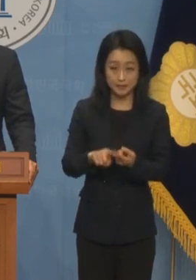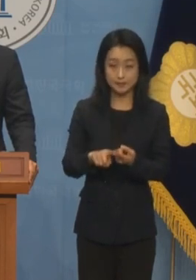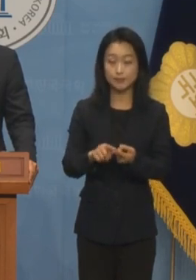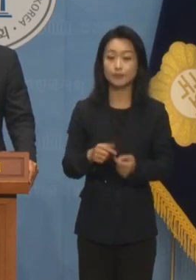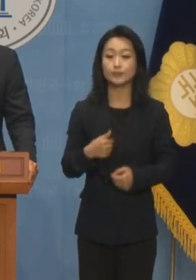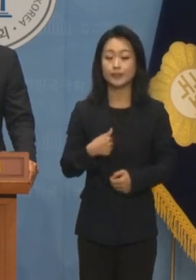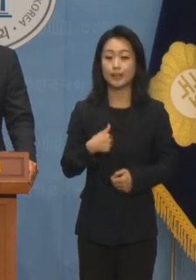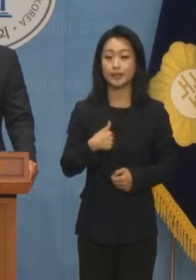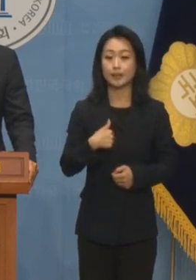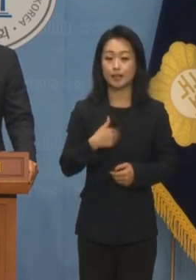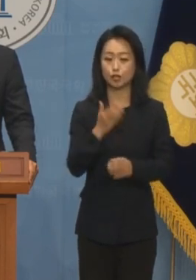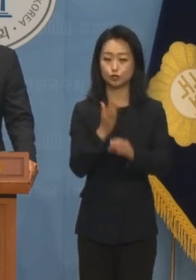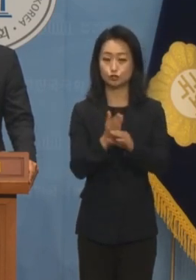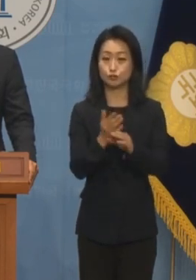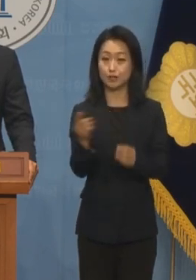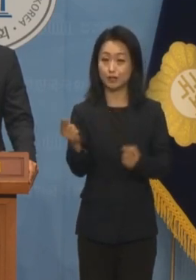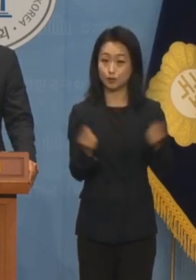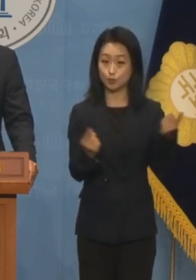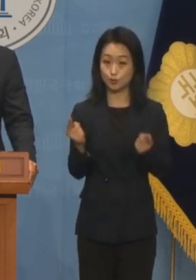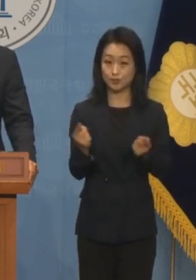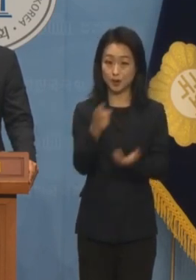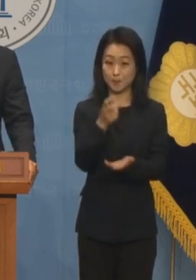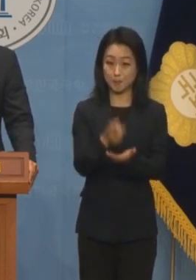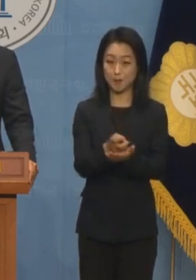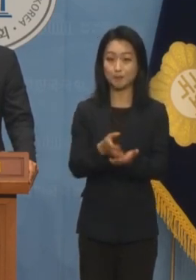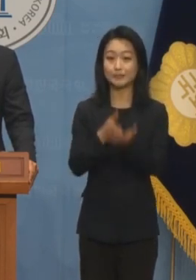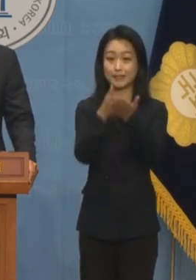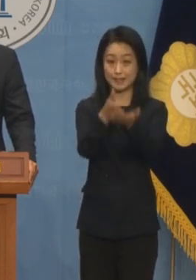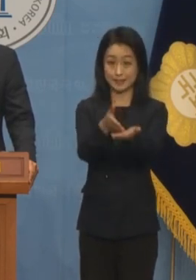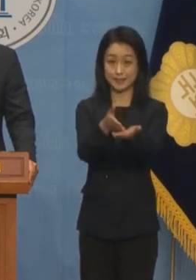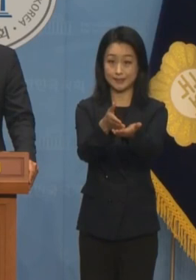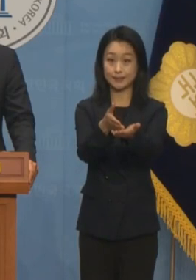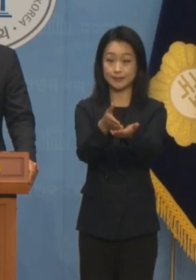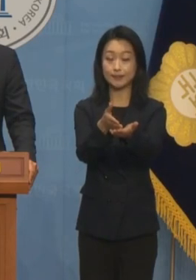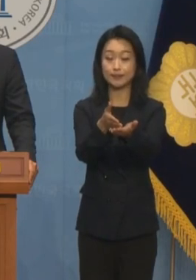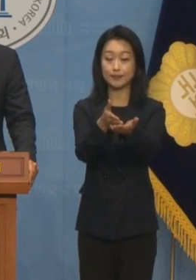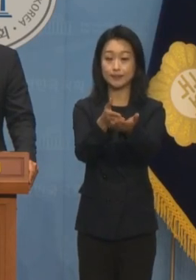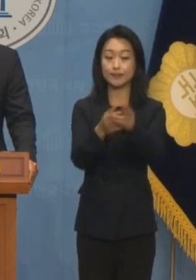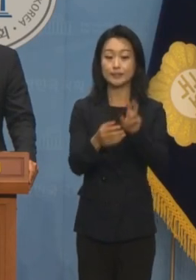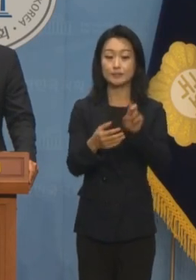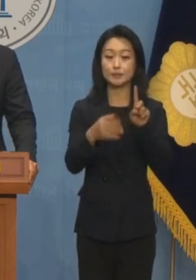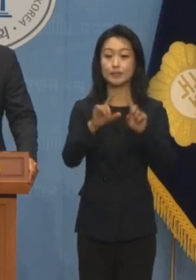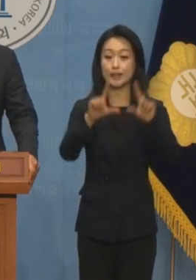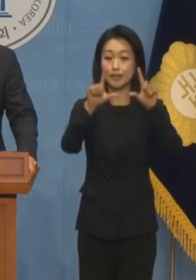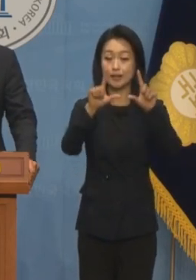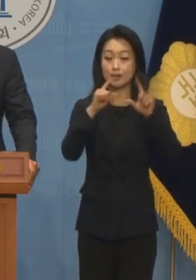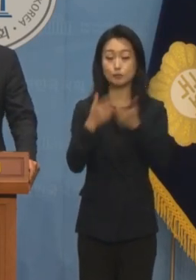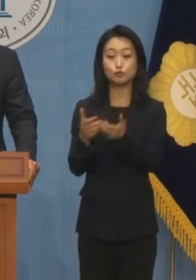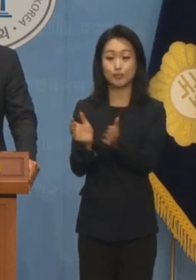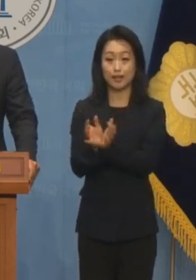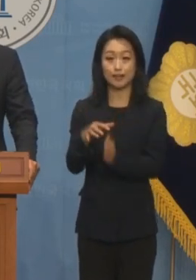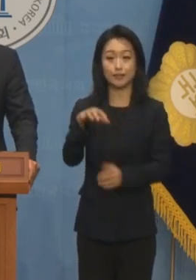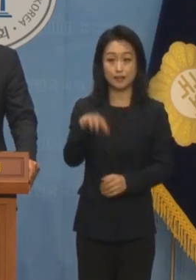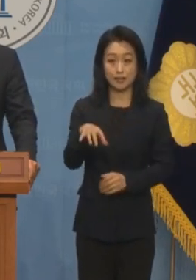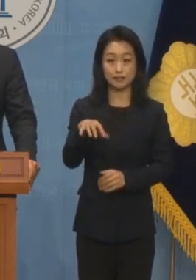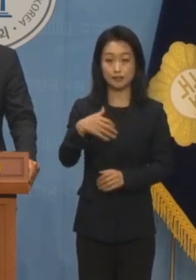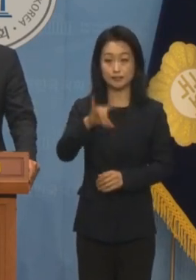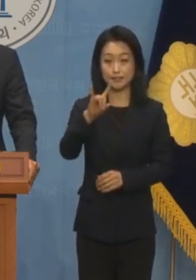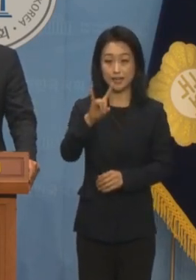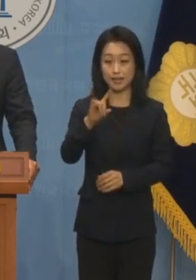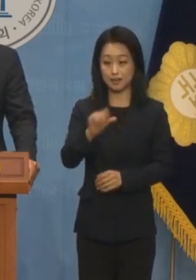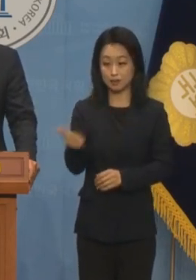관한 중재안을 여야에 제안합니다. 지난 21일 민주당 단독으로